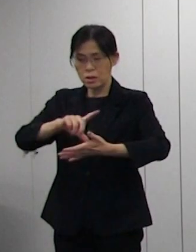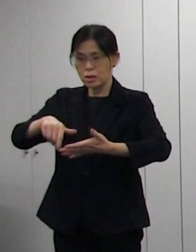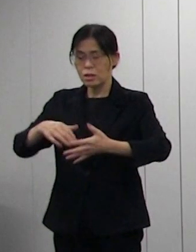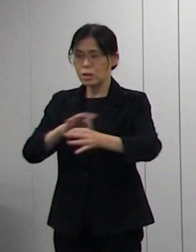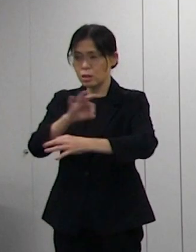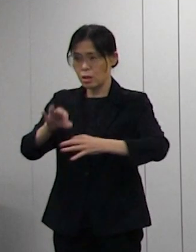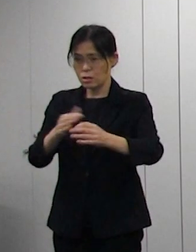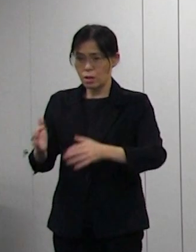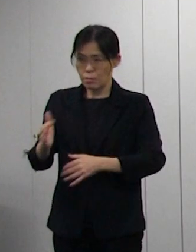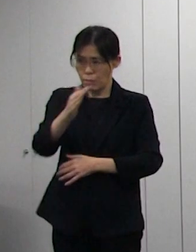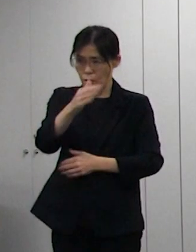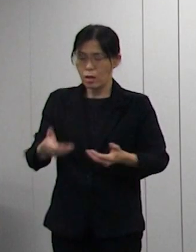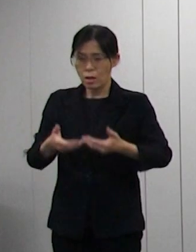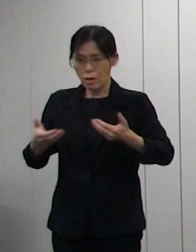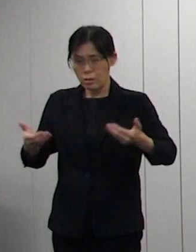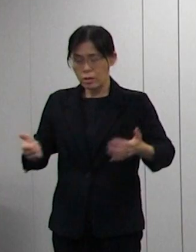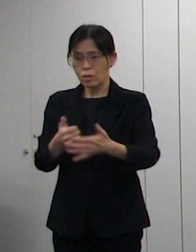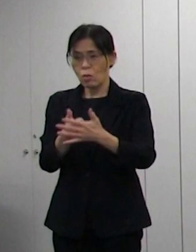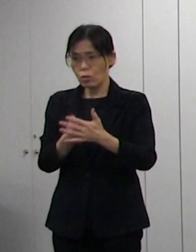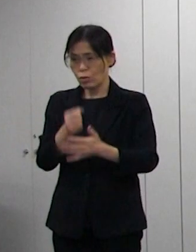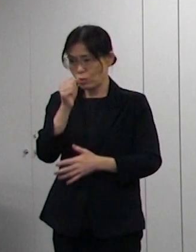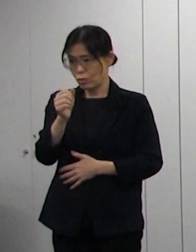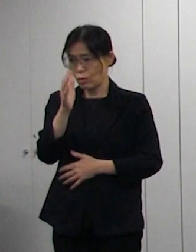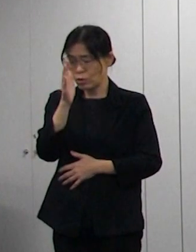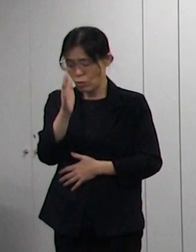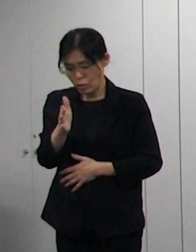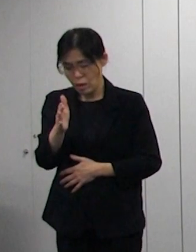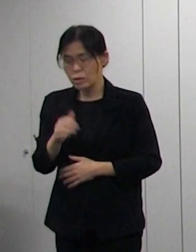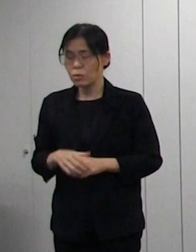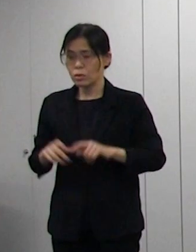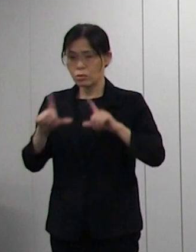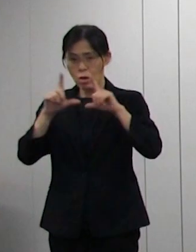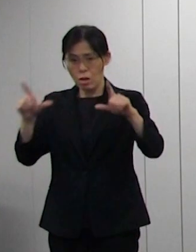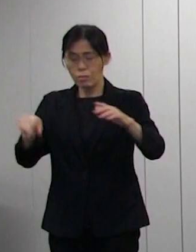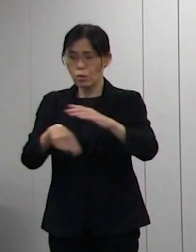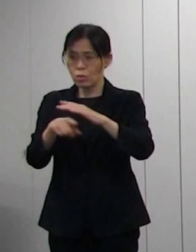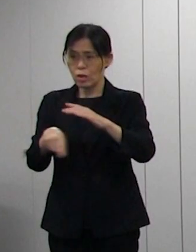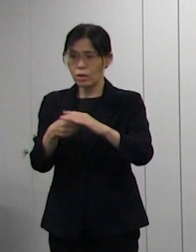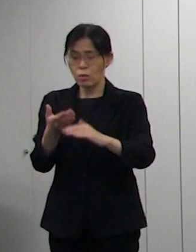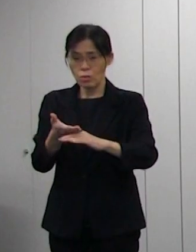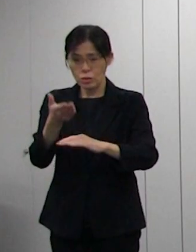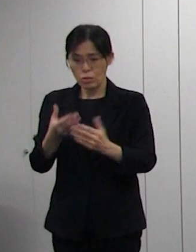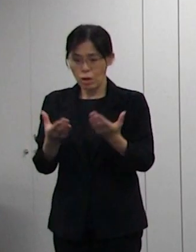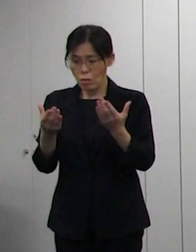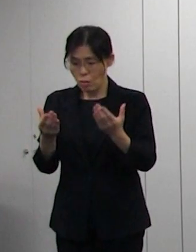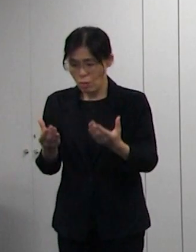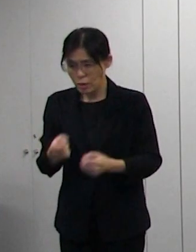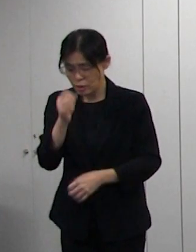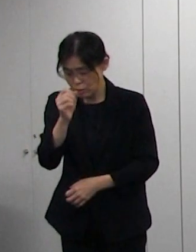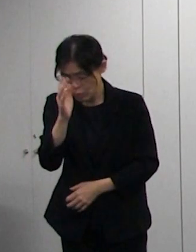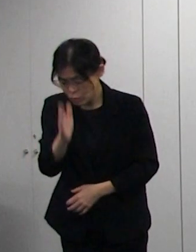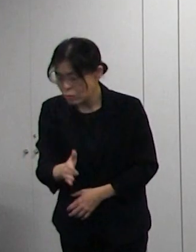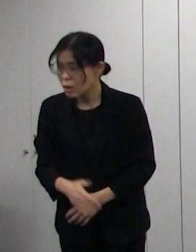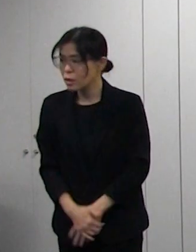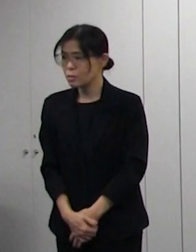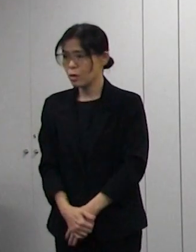協力いただければ幸いでございます。発表事項は以上となります。よろしくお願いいたします。